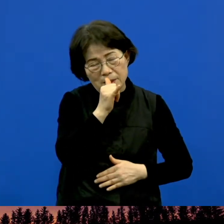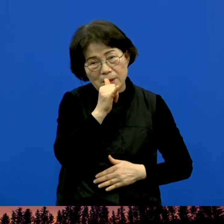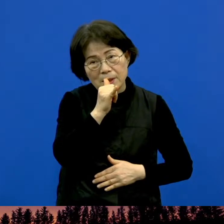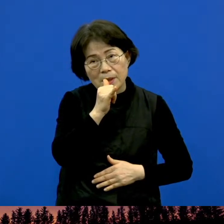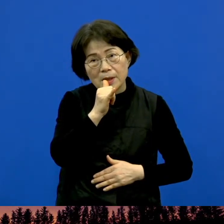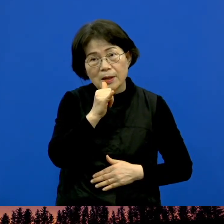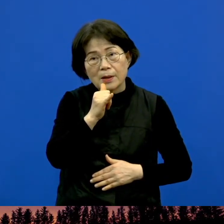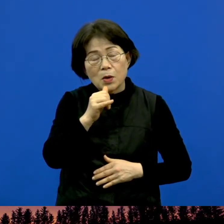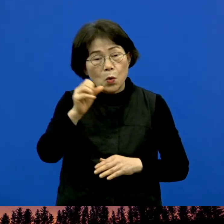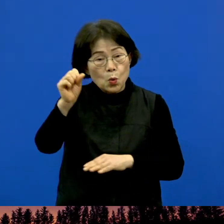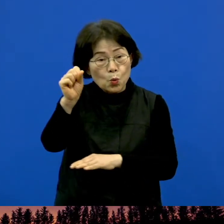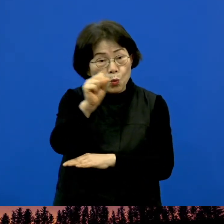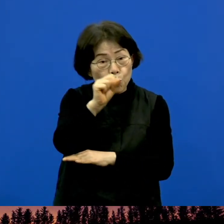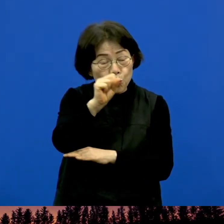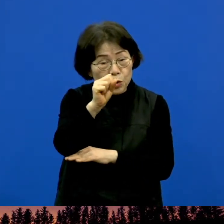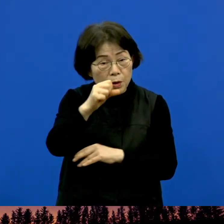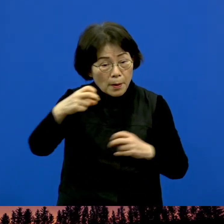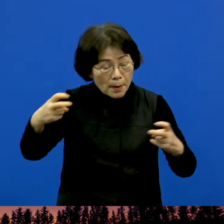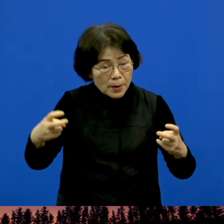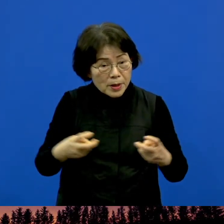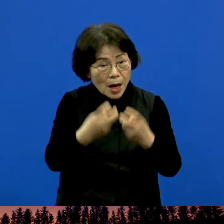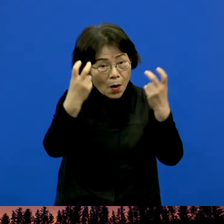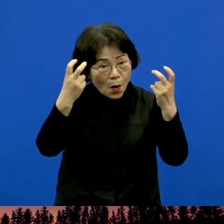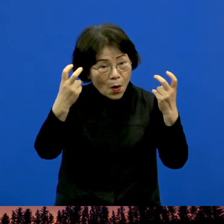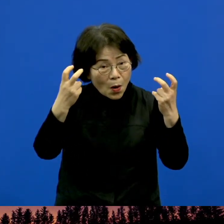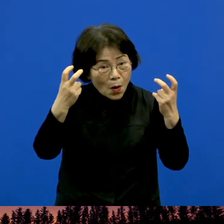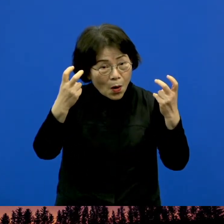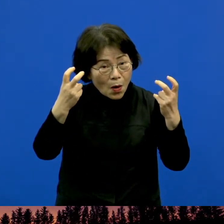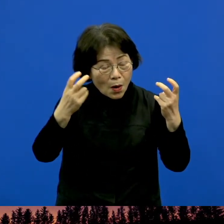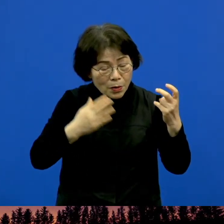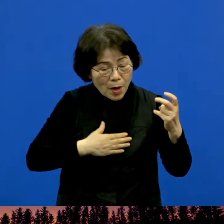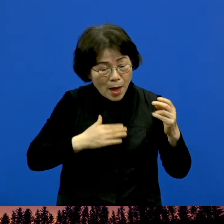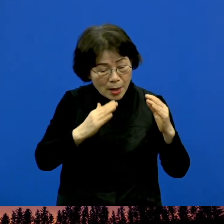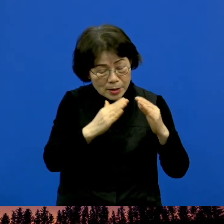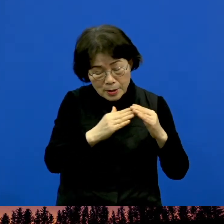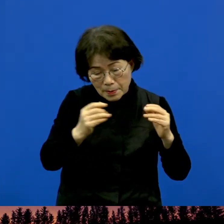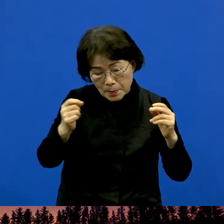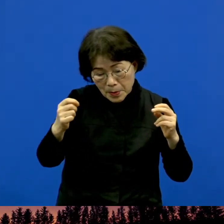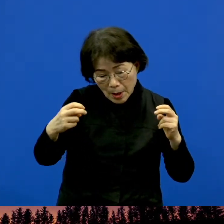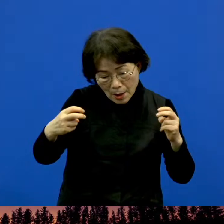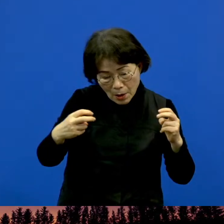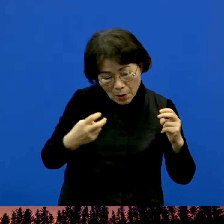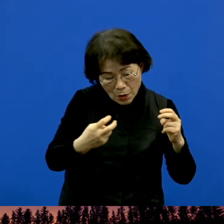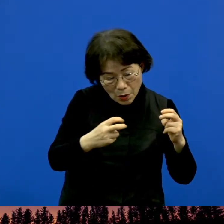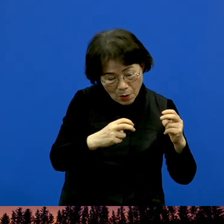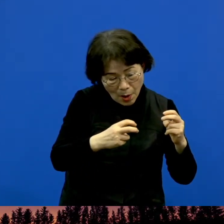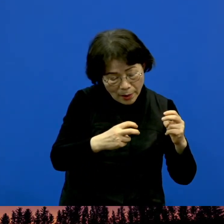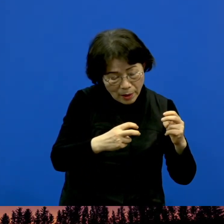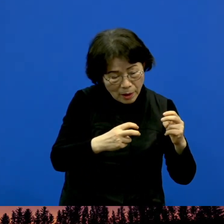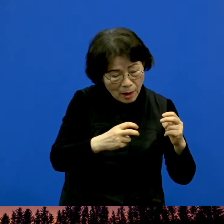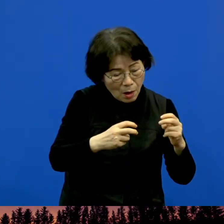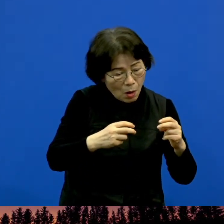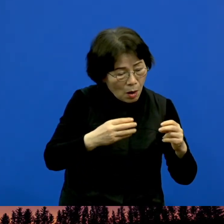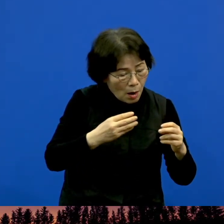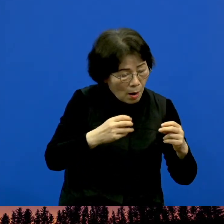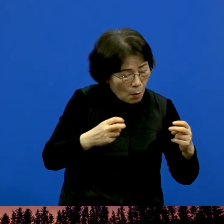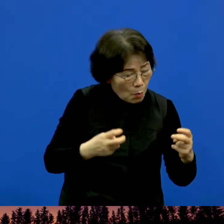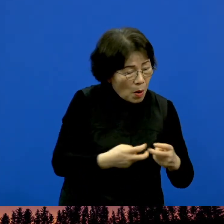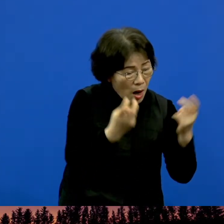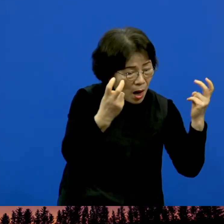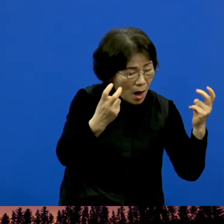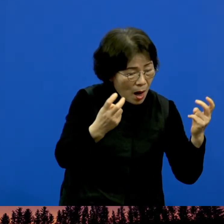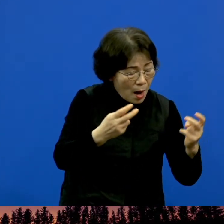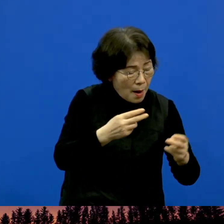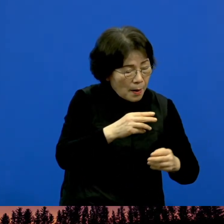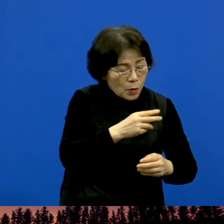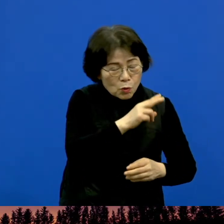여러분 운전사고도 주로 언제 있어요? 자기 집 반경에서 일어나는 거예요. 늘 다니는 곳이기 때문에 너무 익숙해 편안해.